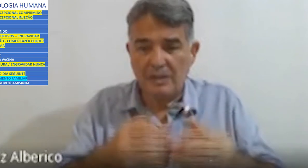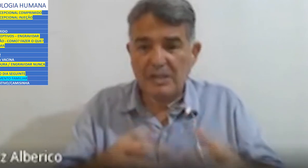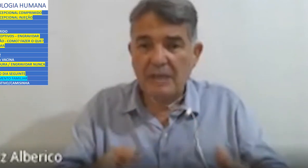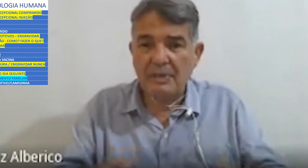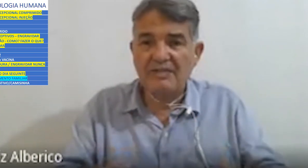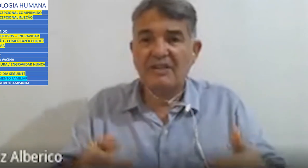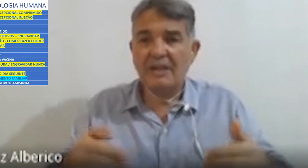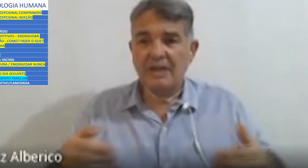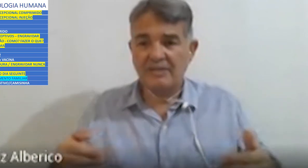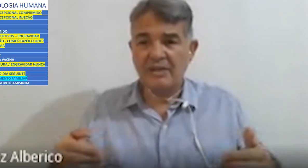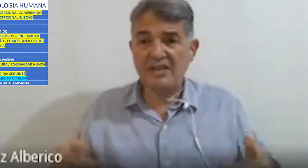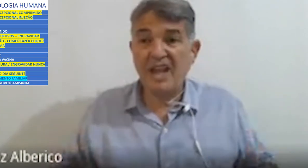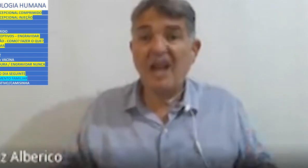Se é para evitar a gravidez, é